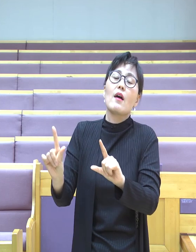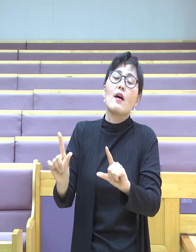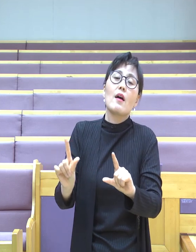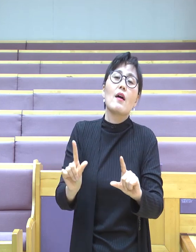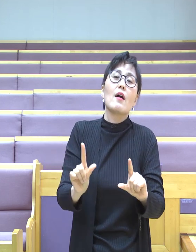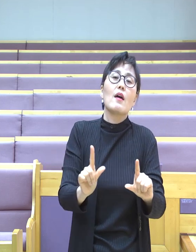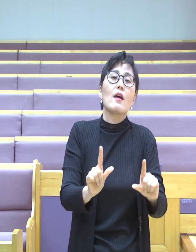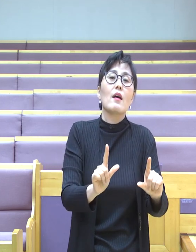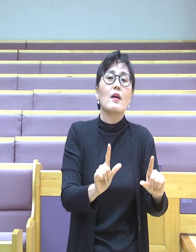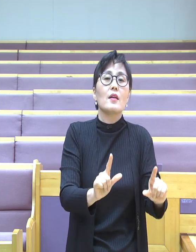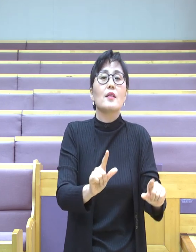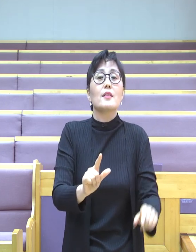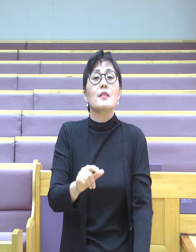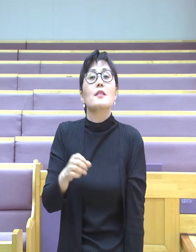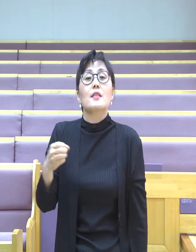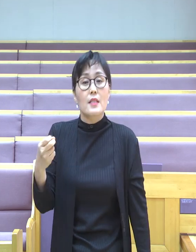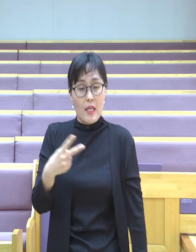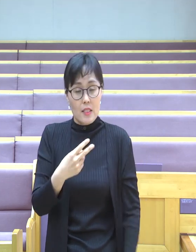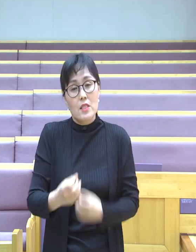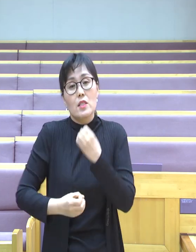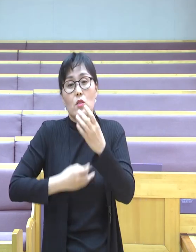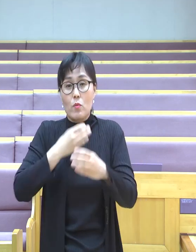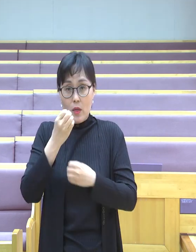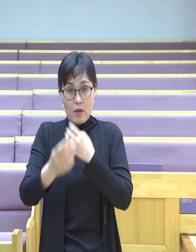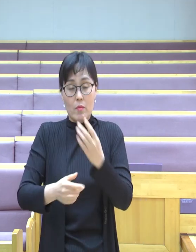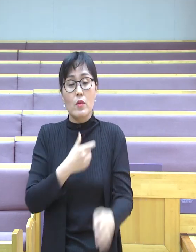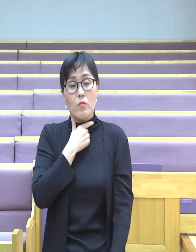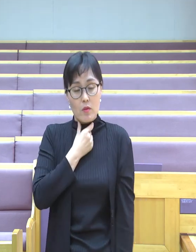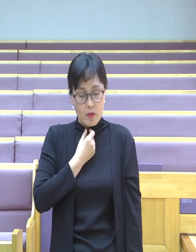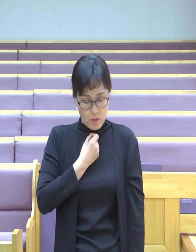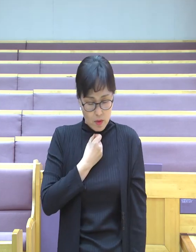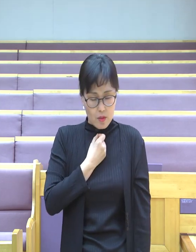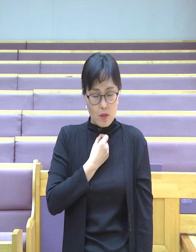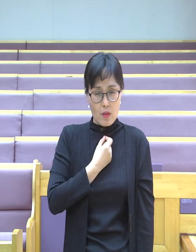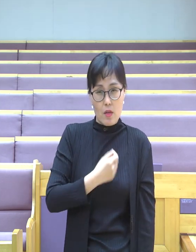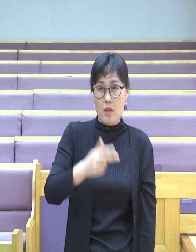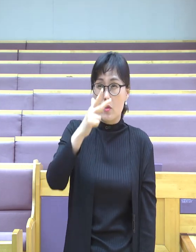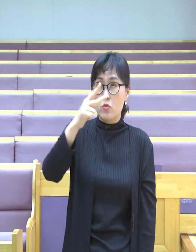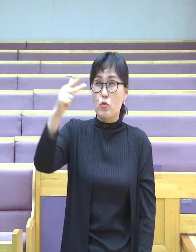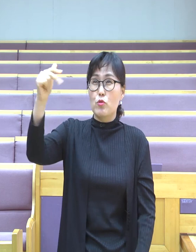살리라. 우리 다시 한 번 더 고백합시다. 주보혈 날 정결케 하고